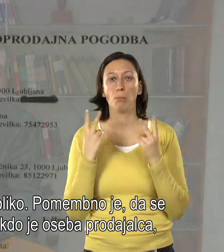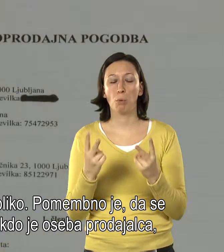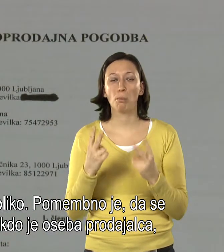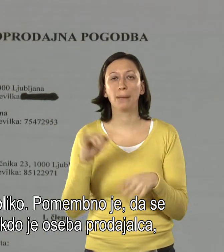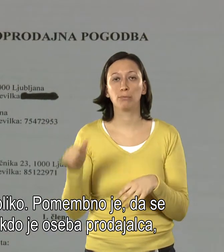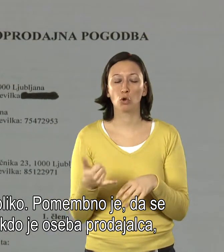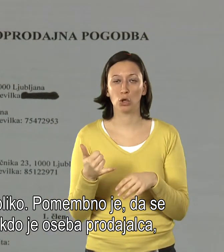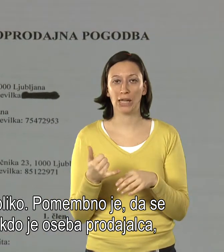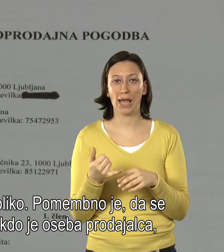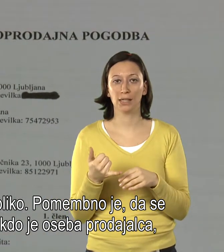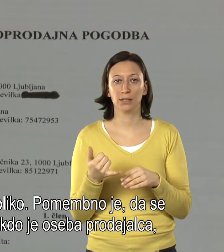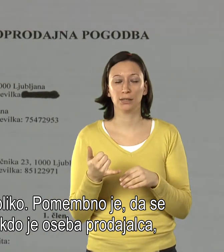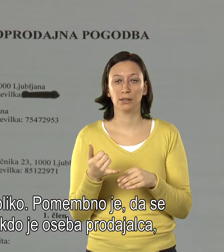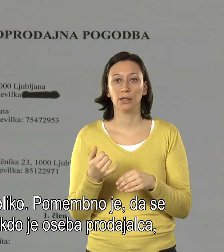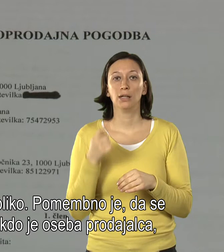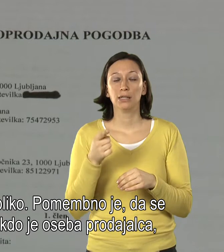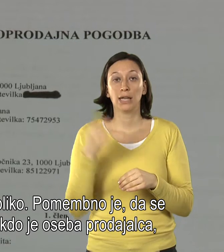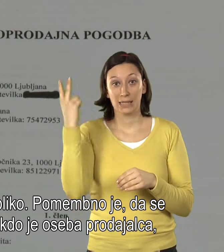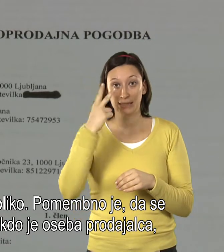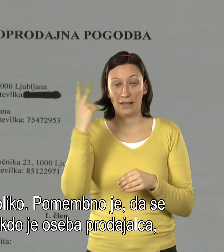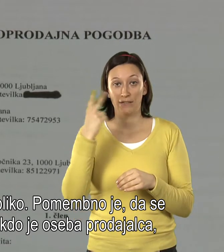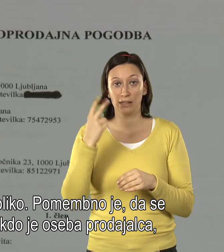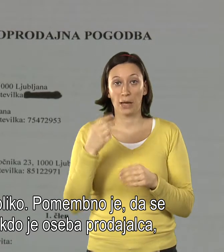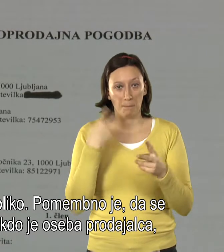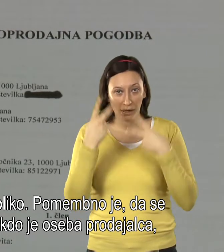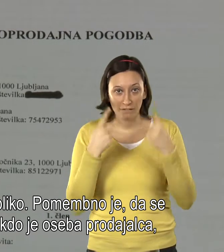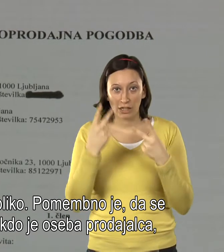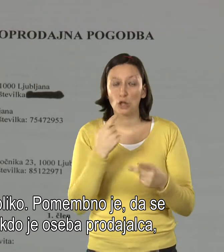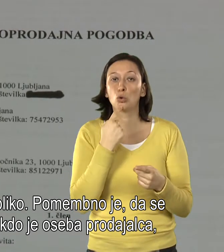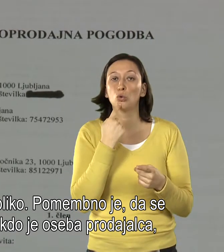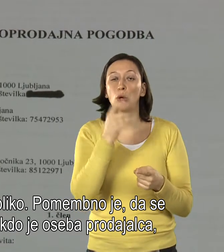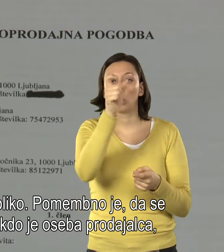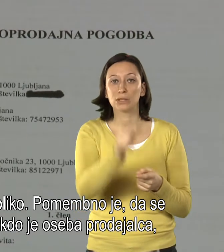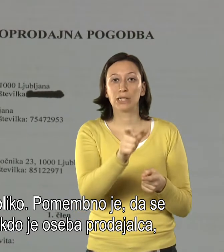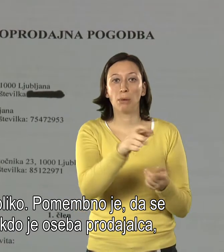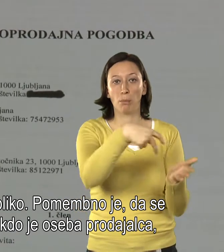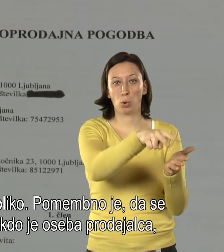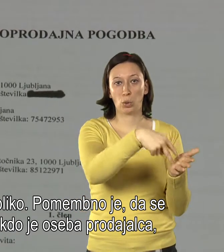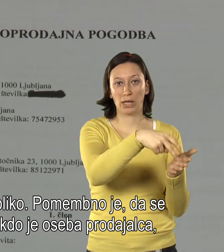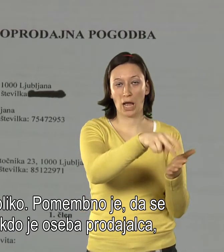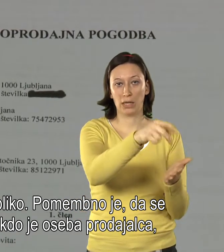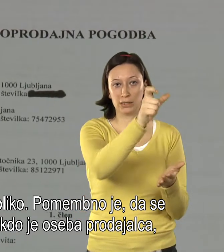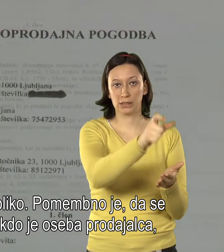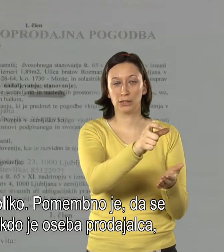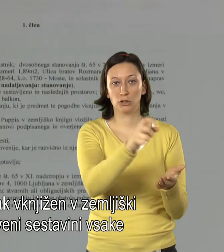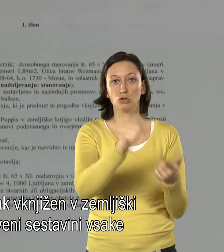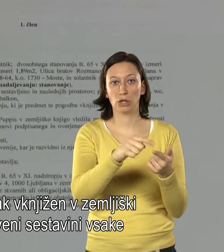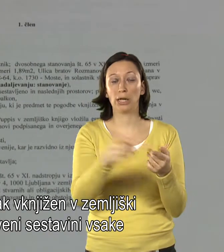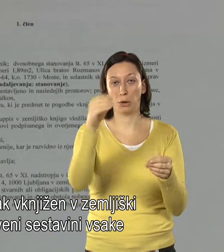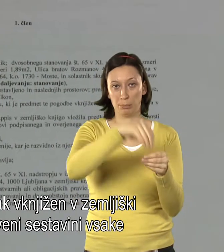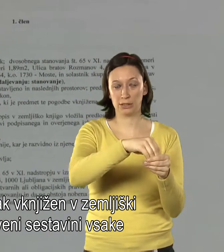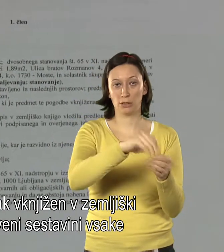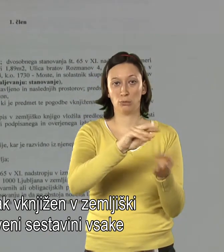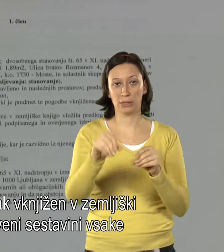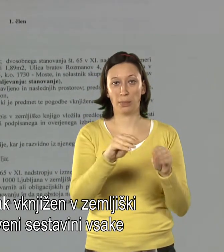Pomembno je, da se seveda preveri, kdo je oseba prodajalca in če je kot tako